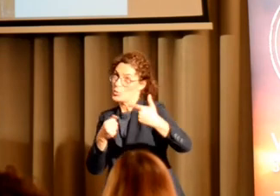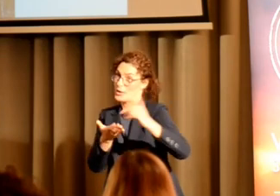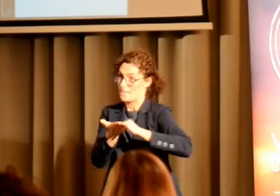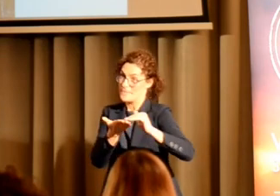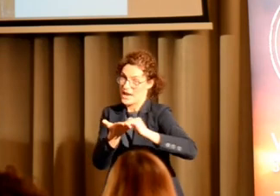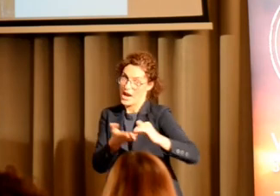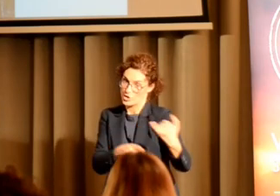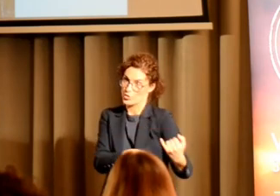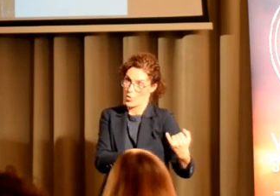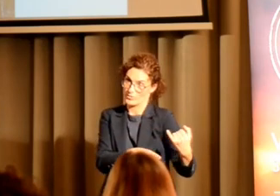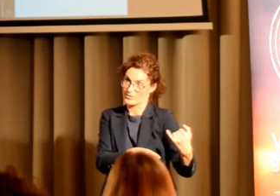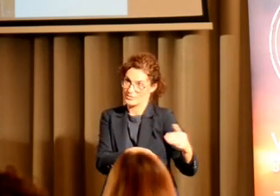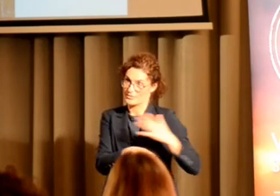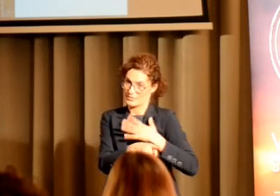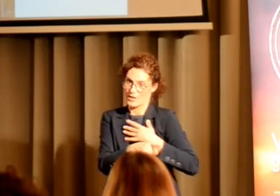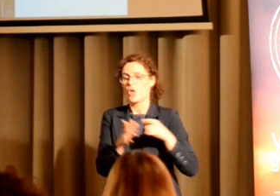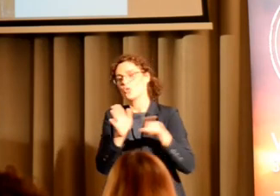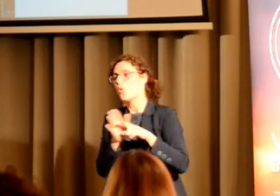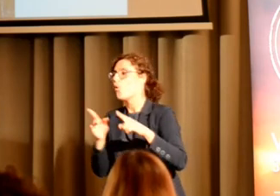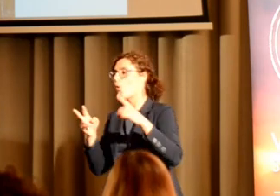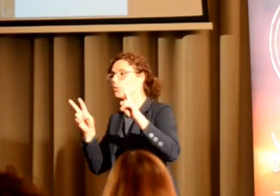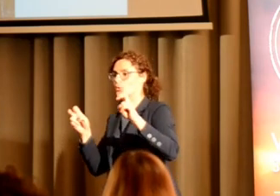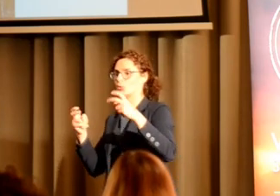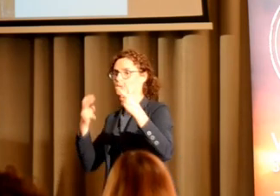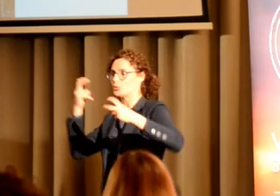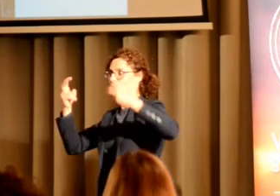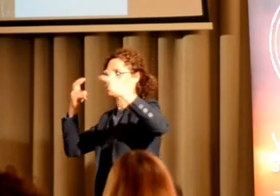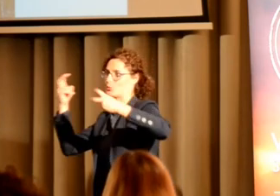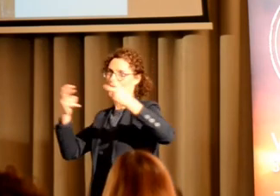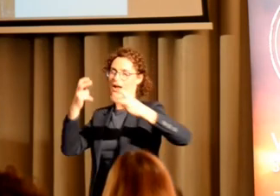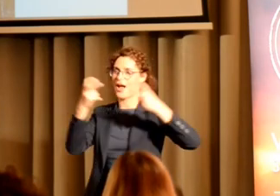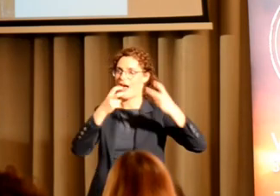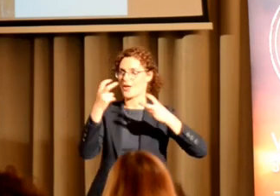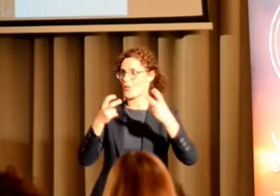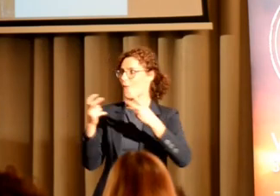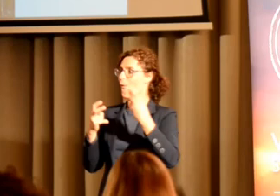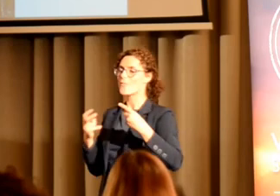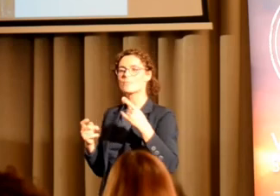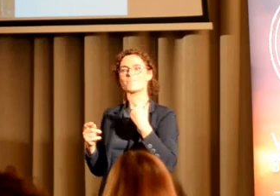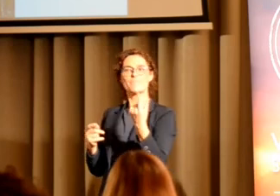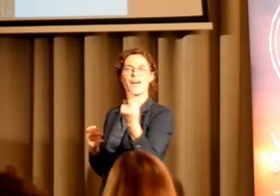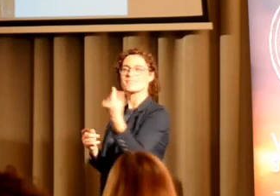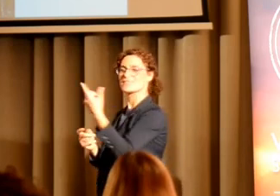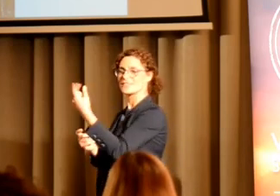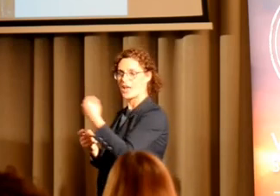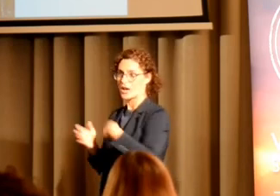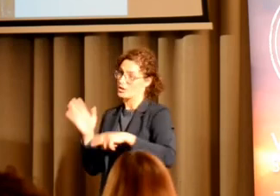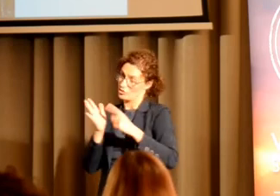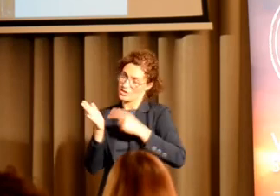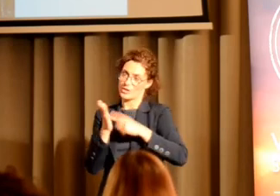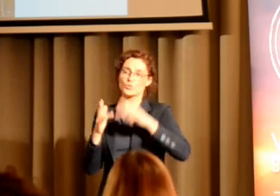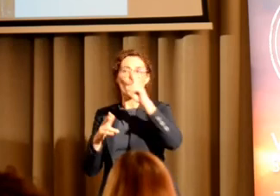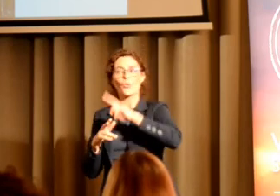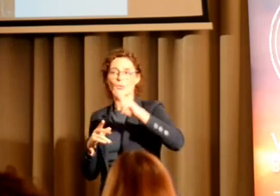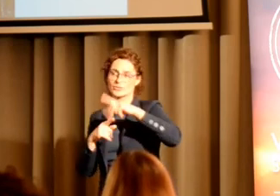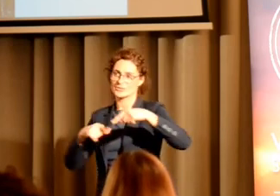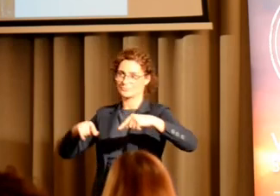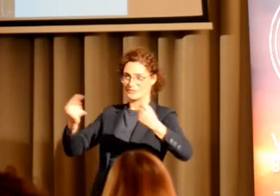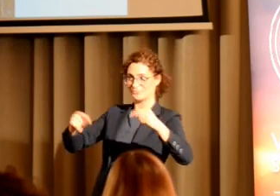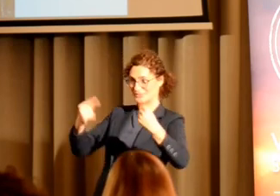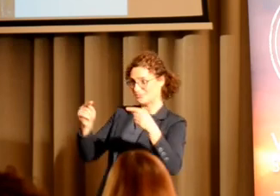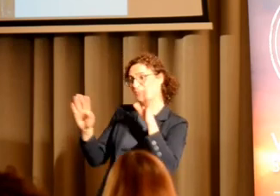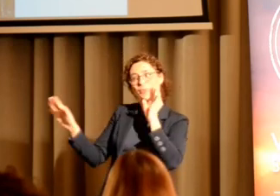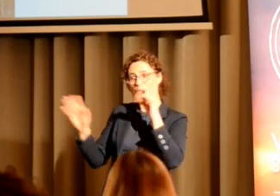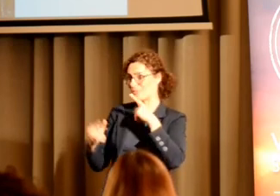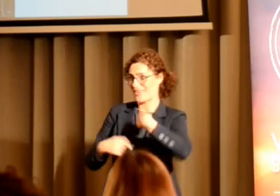zaczynają powoli myśleć o partnerach. Zaczynają mieć własne zdanie, więc częściej wchodzą w konflikty z rodzicami. To